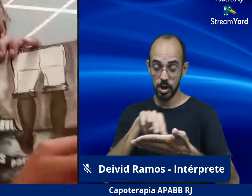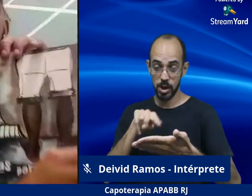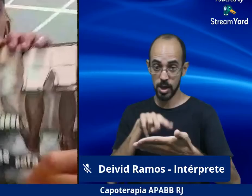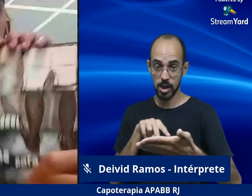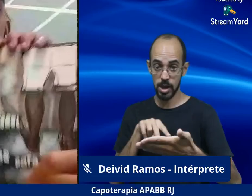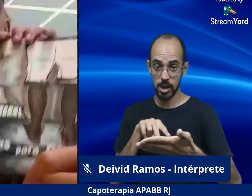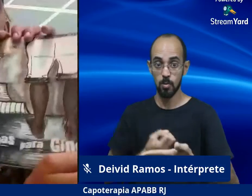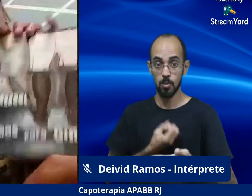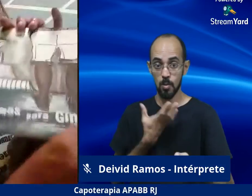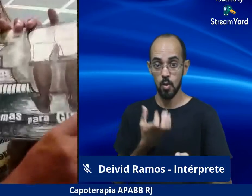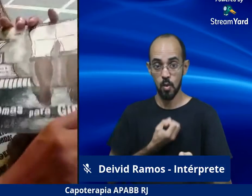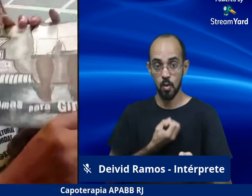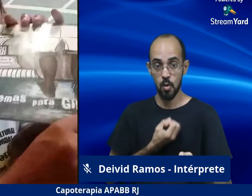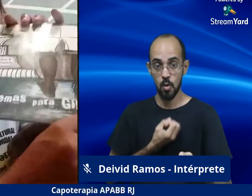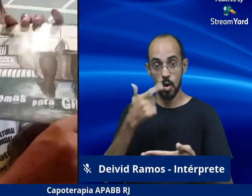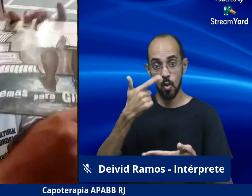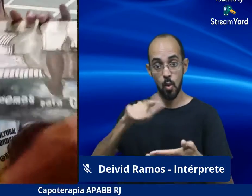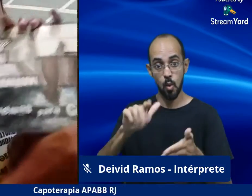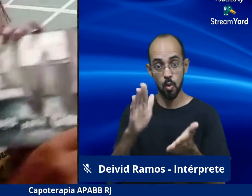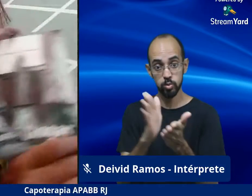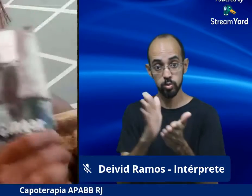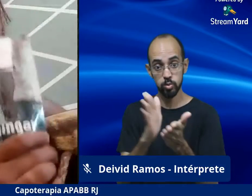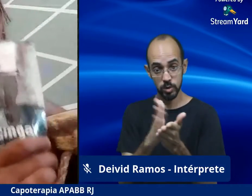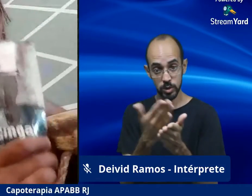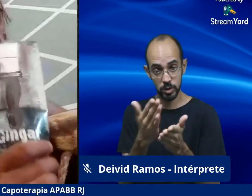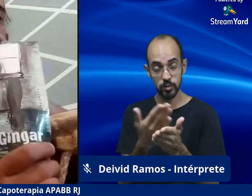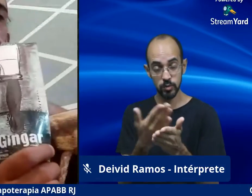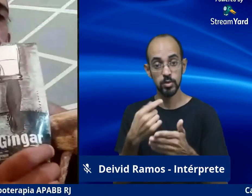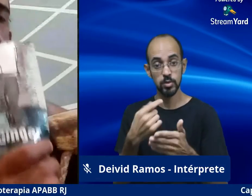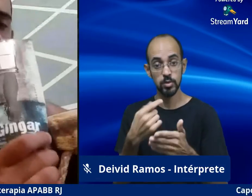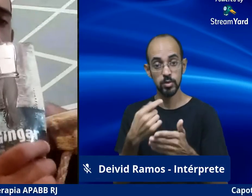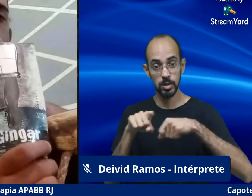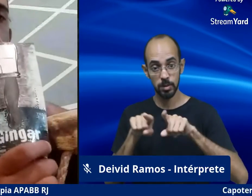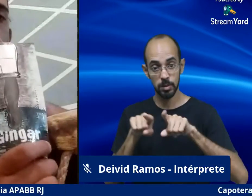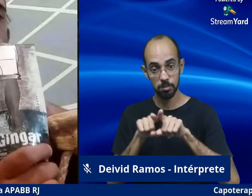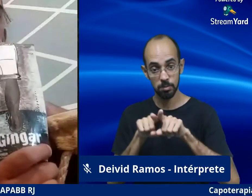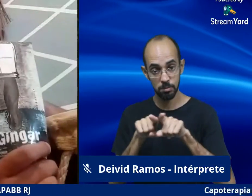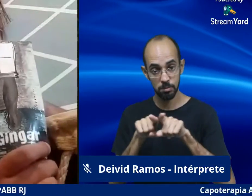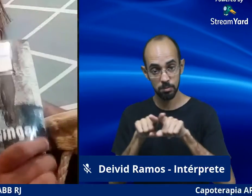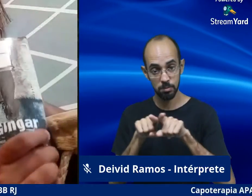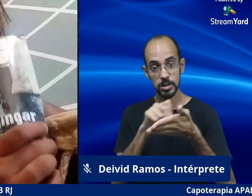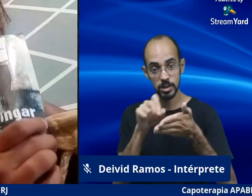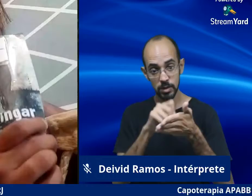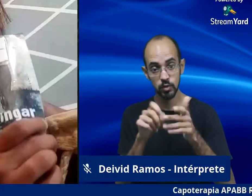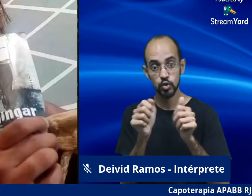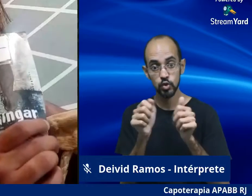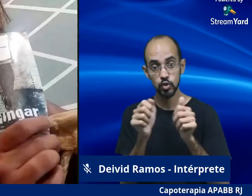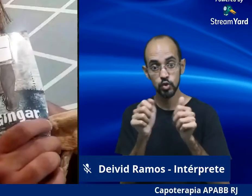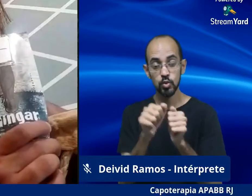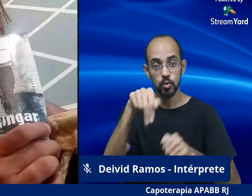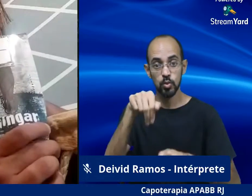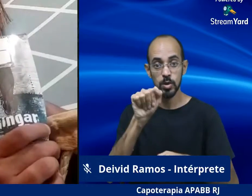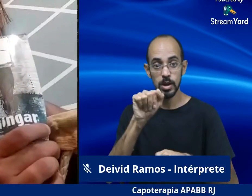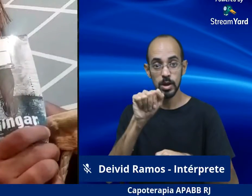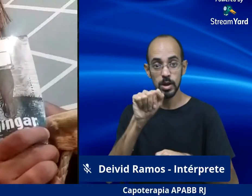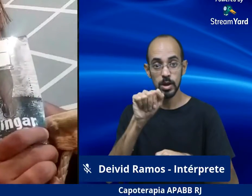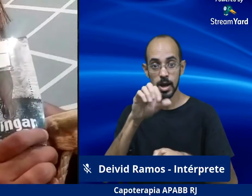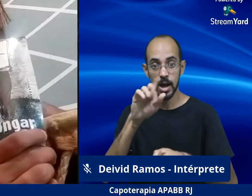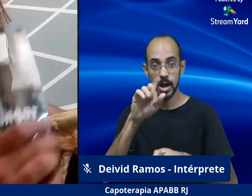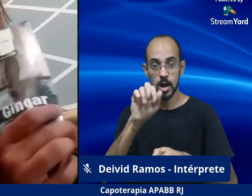é outro livro, também um livro que eu escrevi em parceria com a Ana Carolina Lacorte, que se chama Poemas para